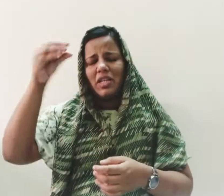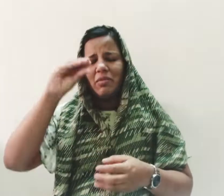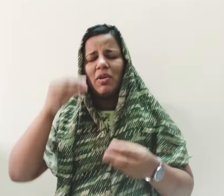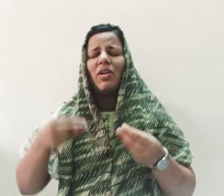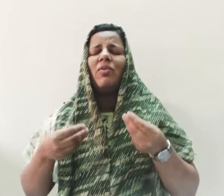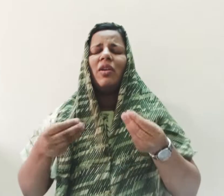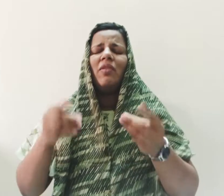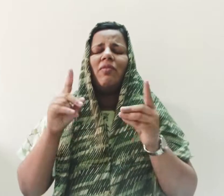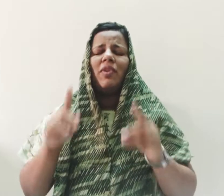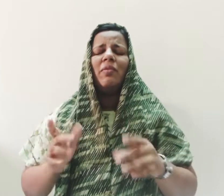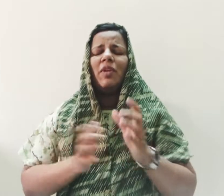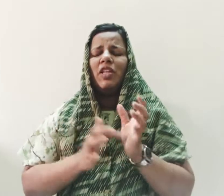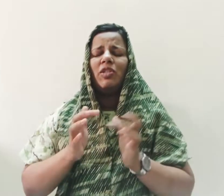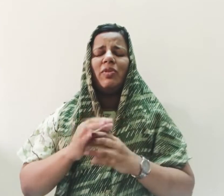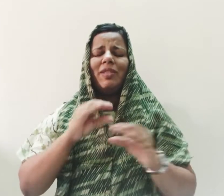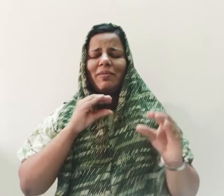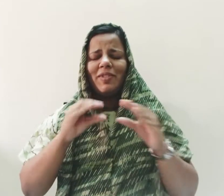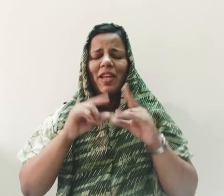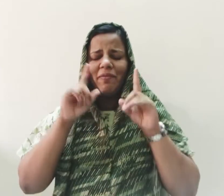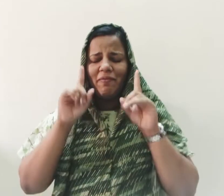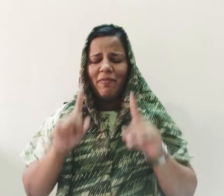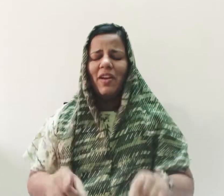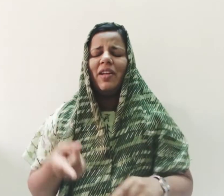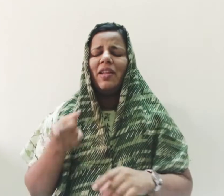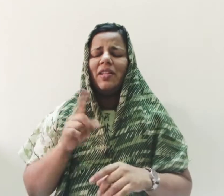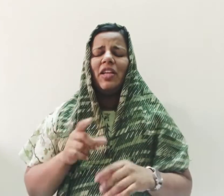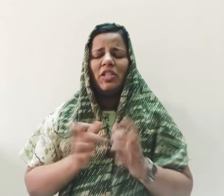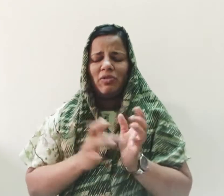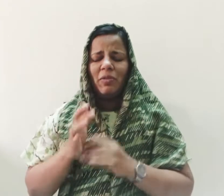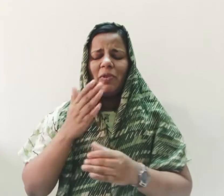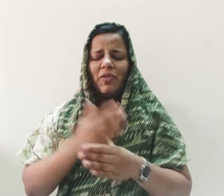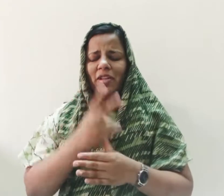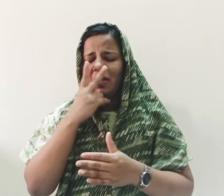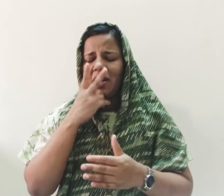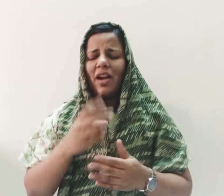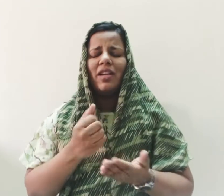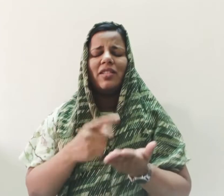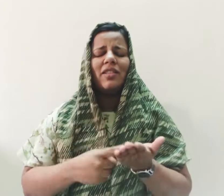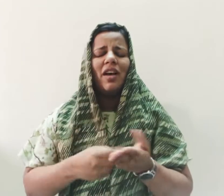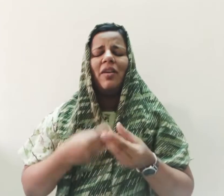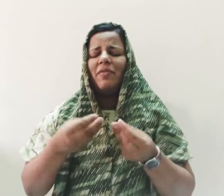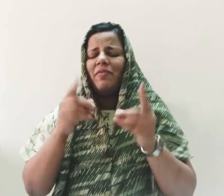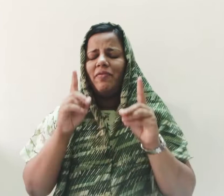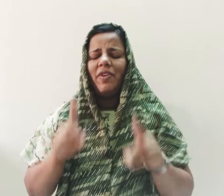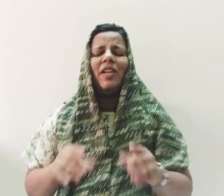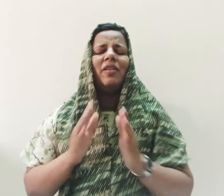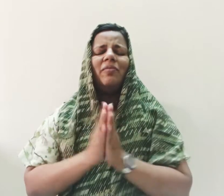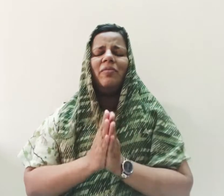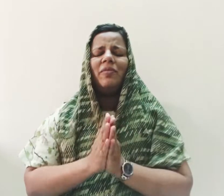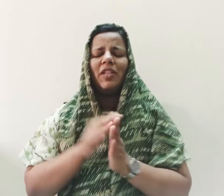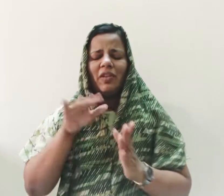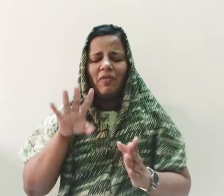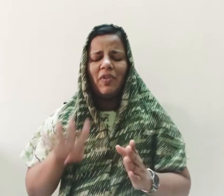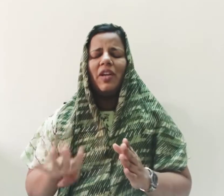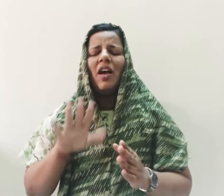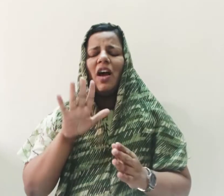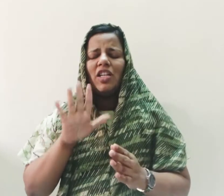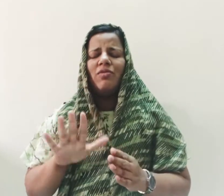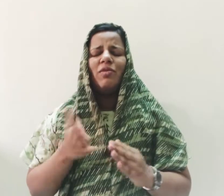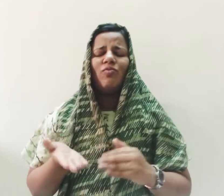അതിനകത്ത് കർത്താവിൻ്റെ ഇടപെടൽ ഉണ്ടാകണമേ. കർത്താവിൻ്റെ പ്രവൃത്തി കാണുവാൻ സഹായിക്കണമേ. യേശു ക്രിസ്തുവിൻ്റെ നാമത്തിൽ ഇന്ന് വൈകിട്ട് 5 മണിക്ക് മുമ്പായിട്ട്